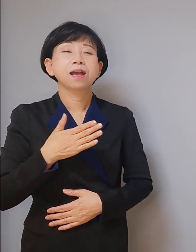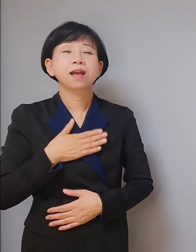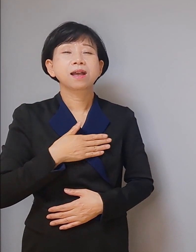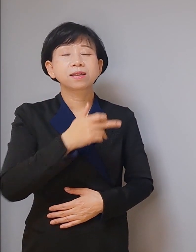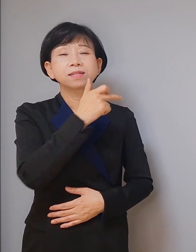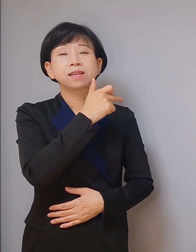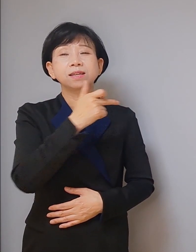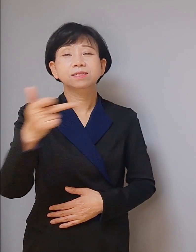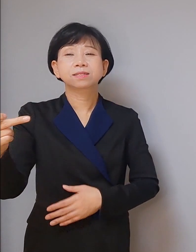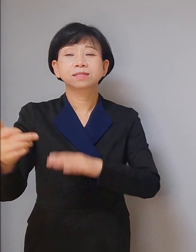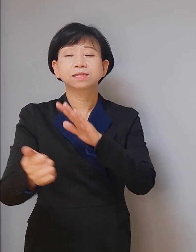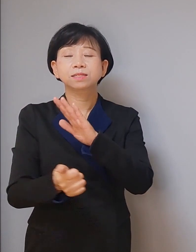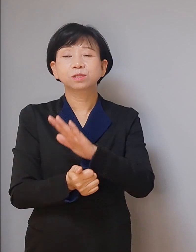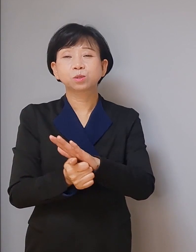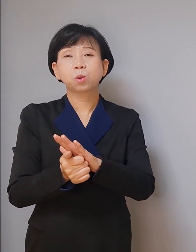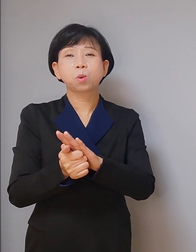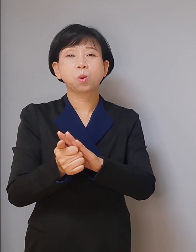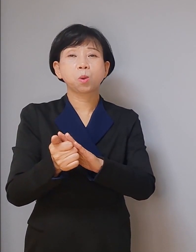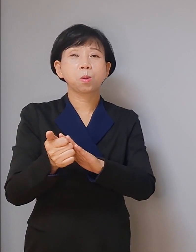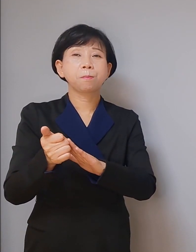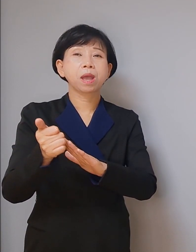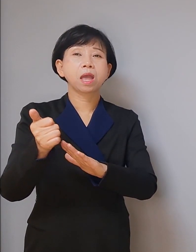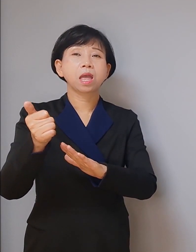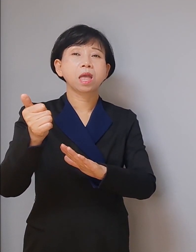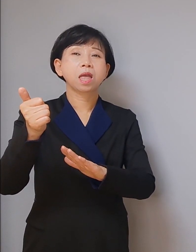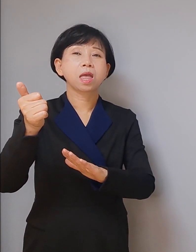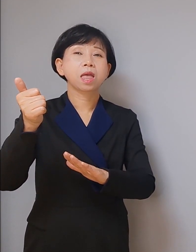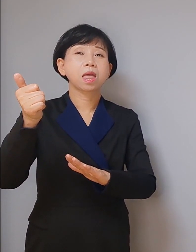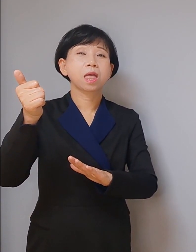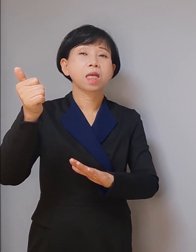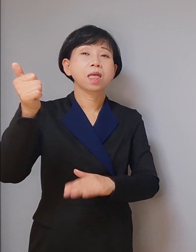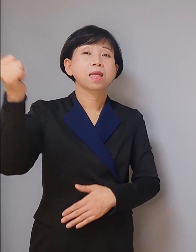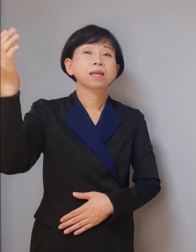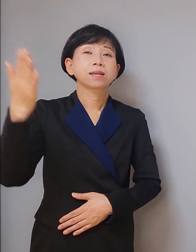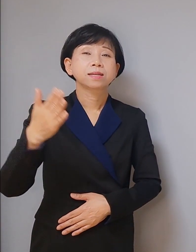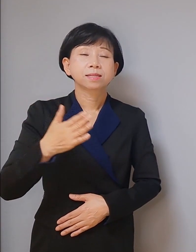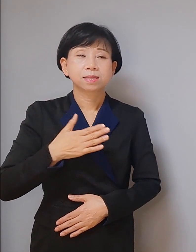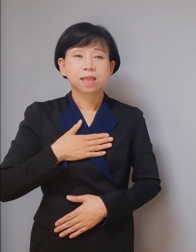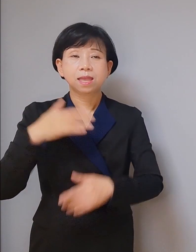주는 나의 큰 소망,